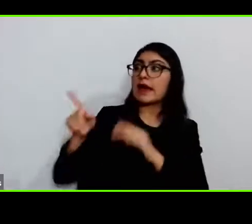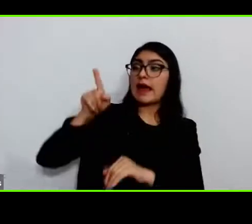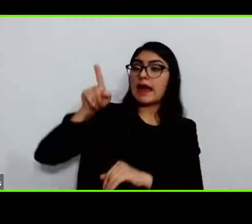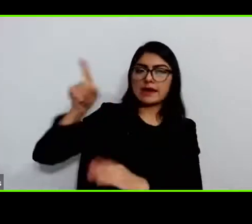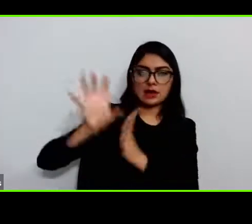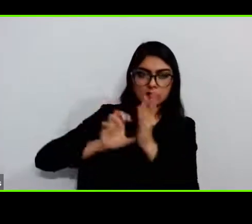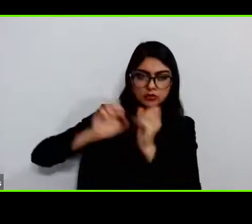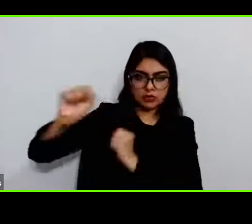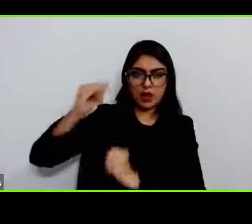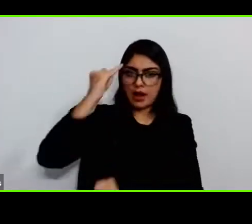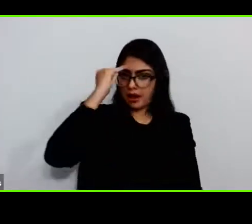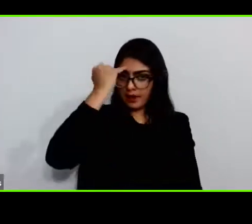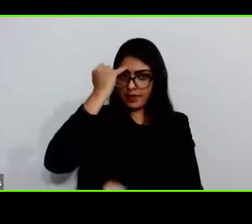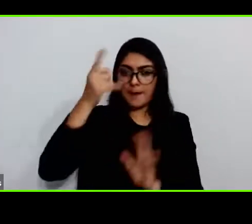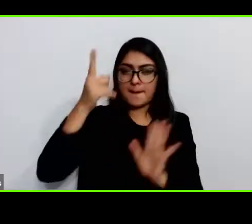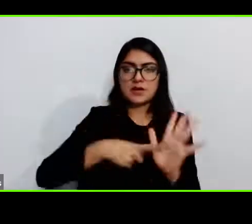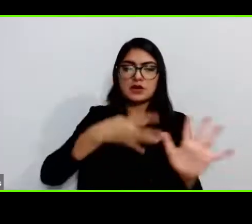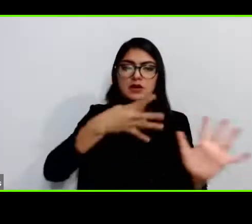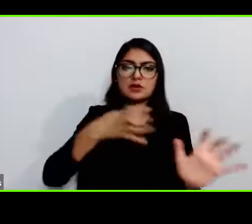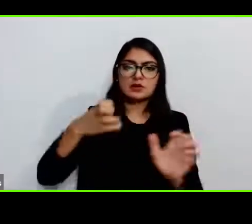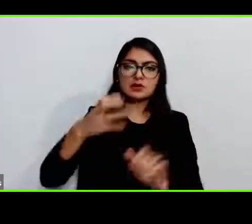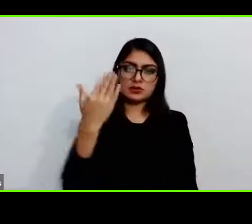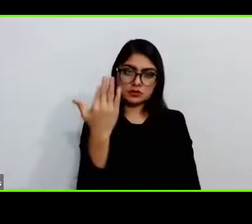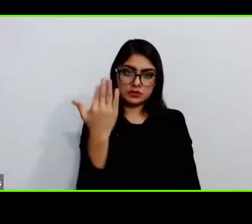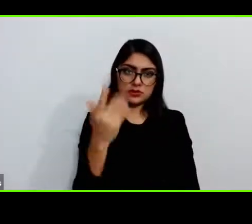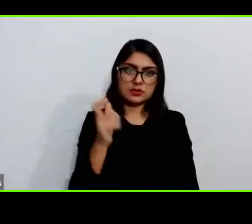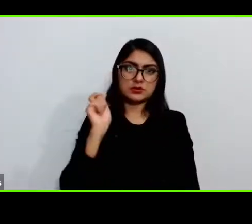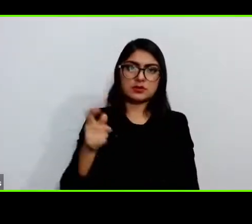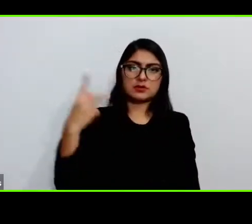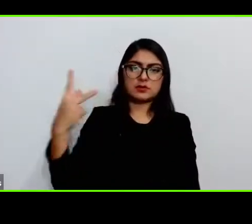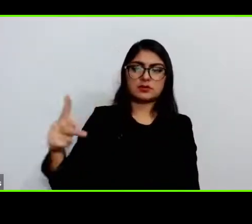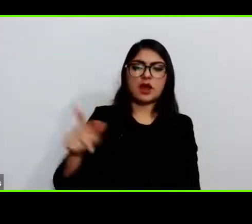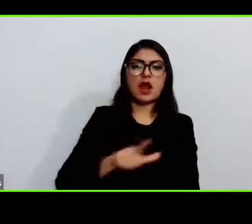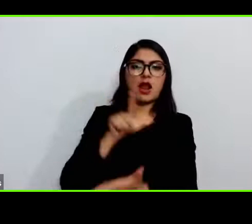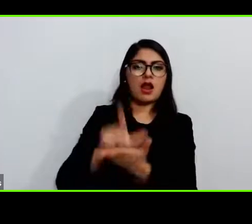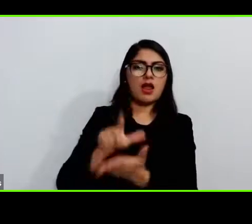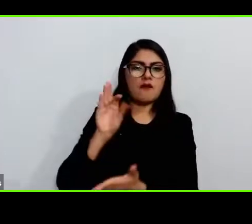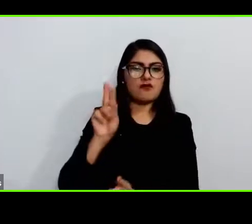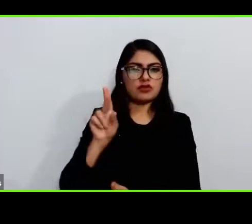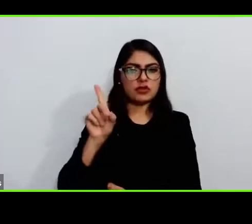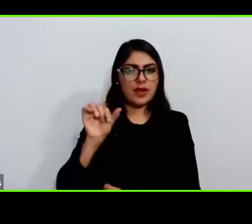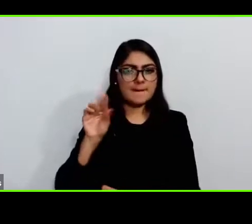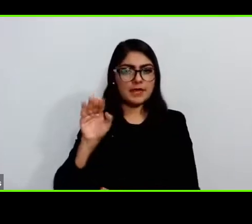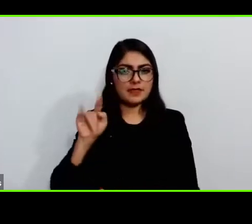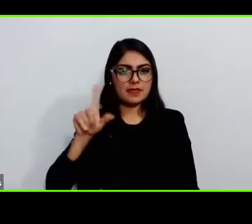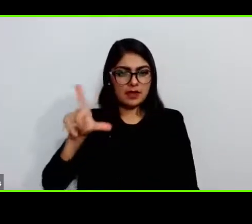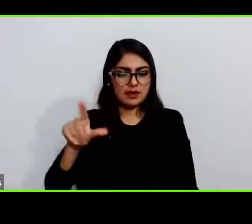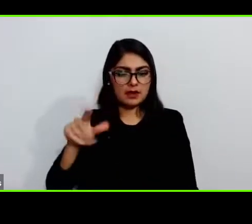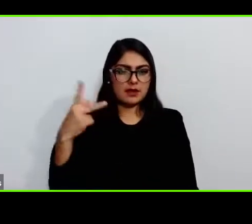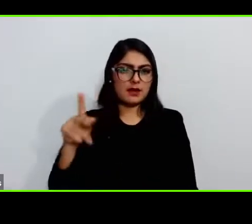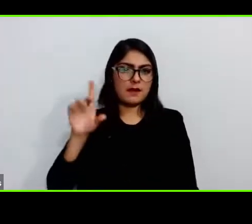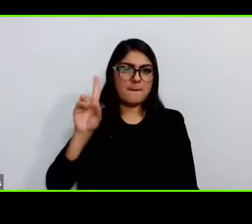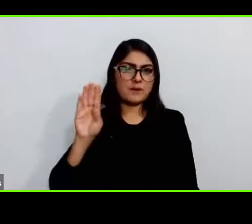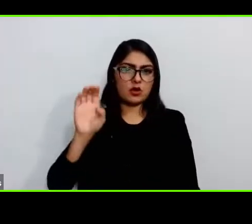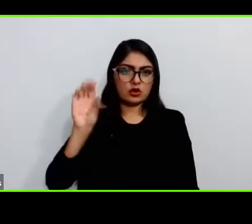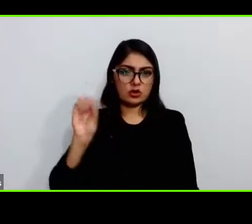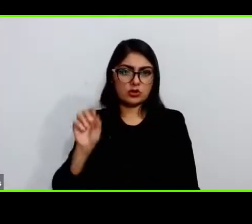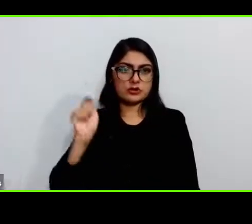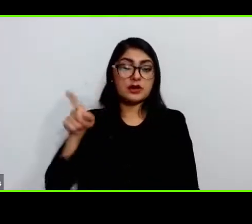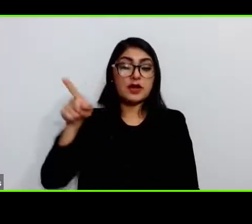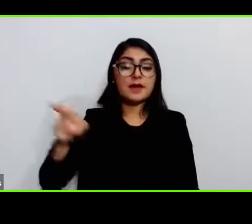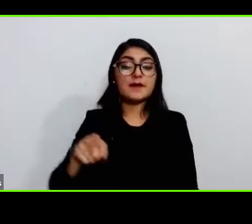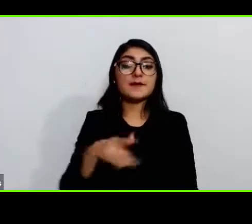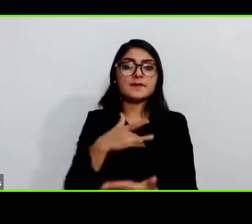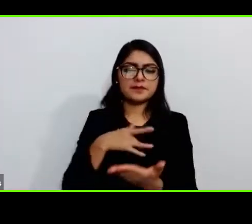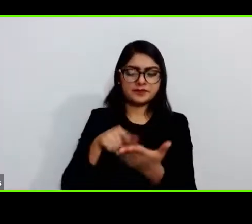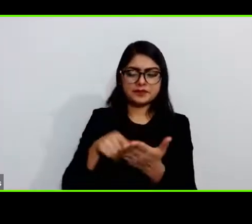de 1950 o la Ley Fundamental de Bonn, de 1948, etcétera, nuestra experiencia todavía